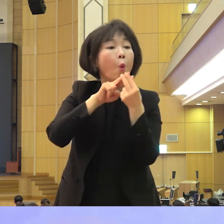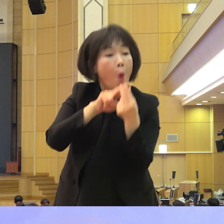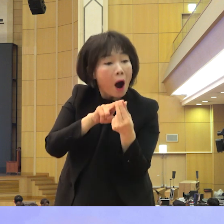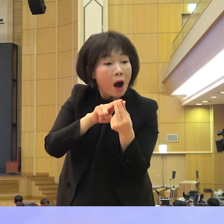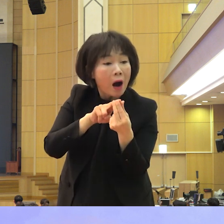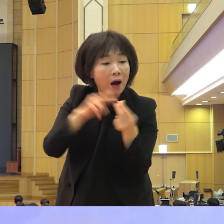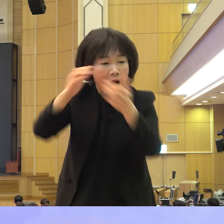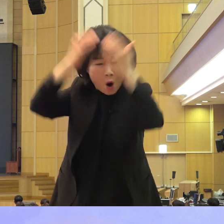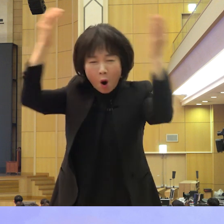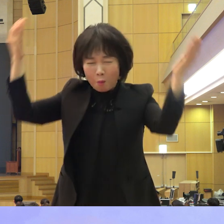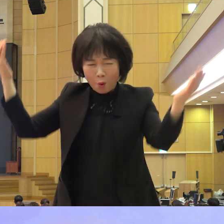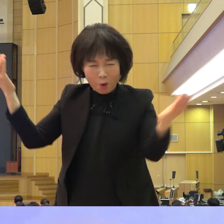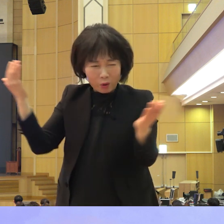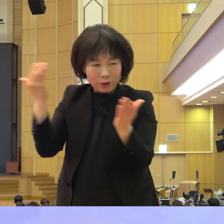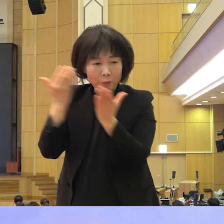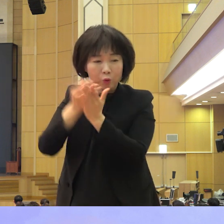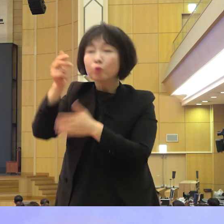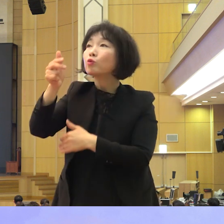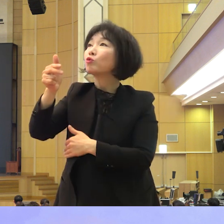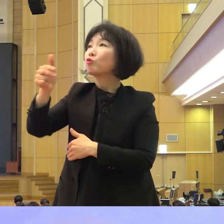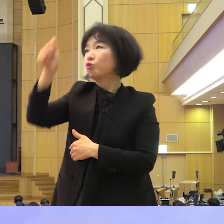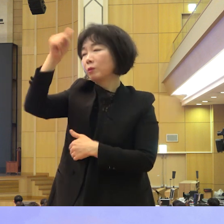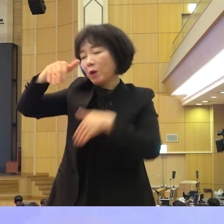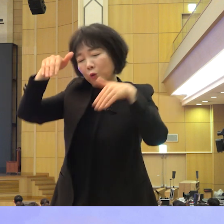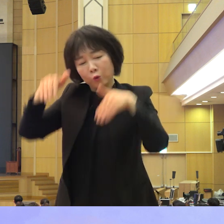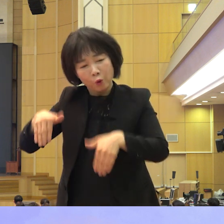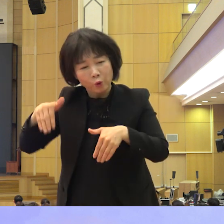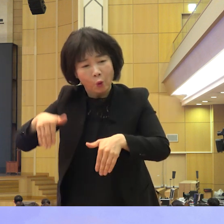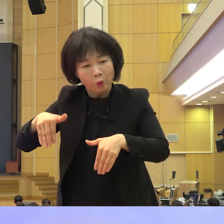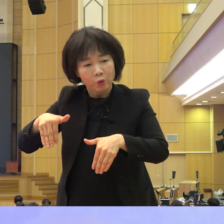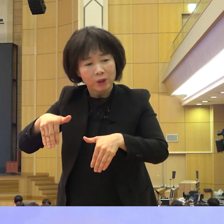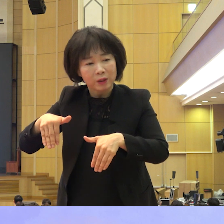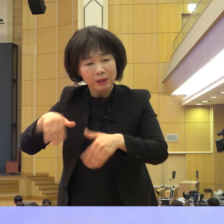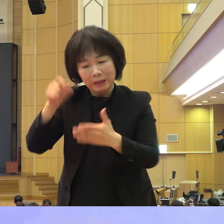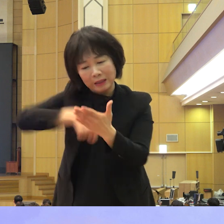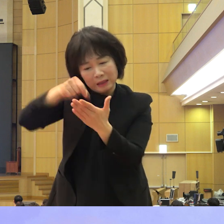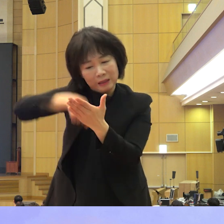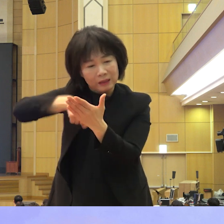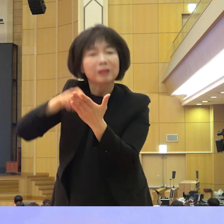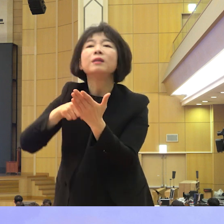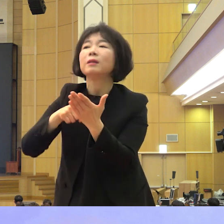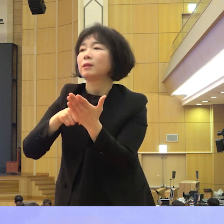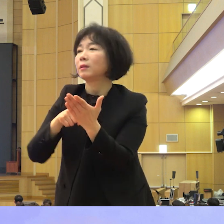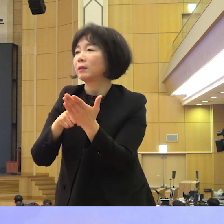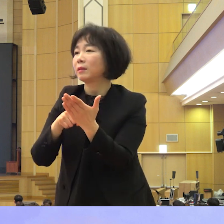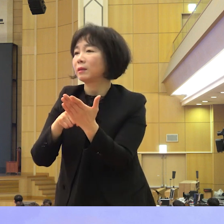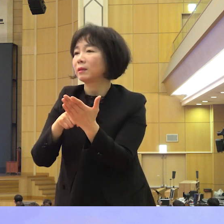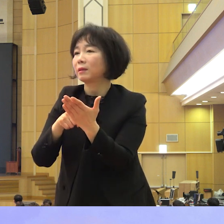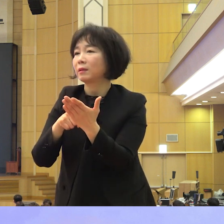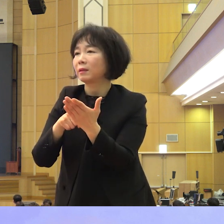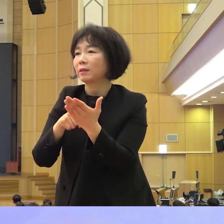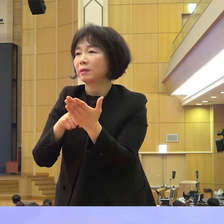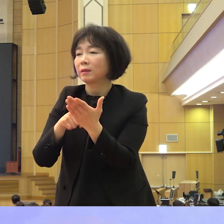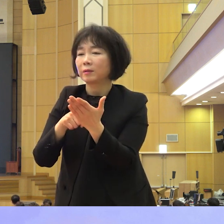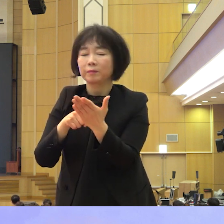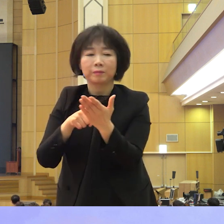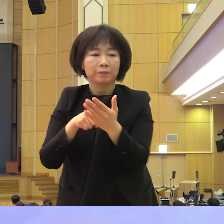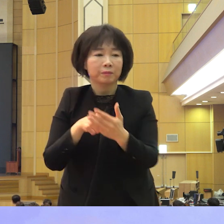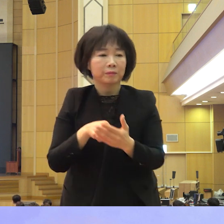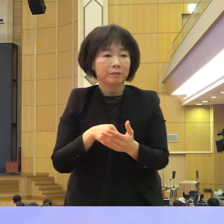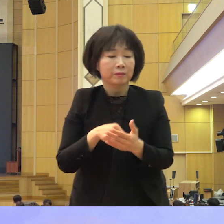이에 모세와 및 모든 선자의 글, 그러니까 모세가 기록한